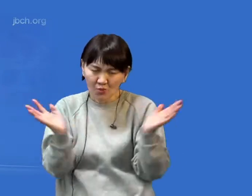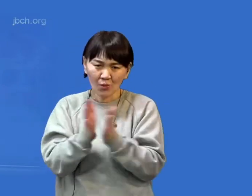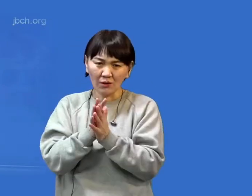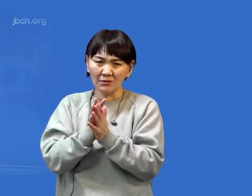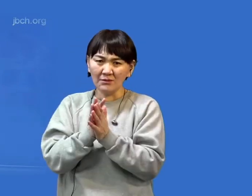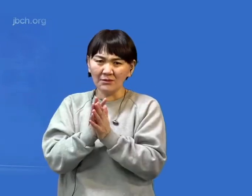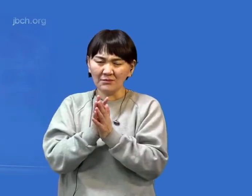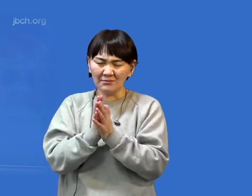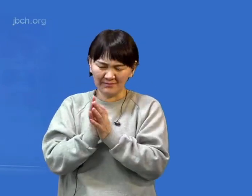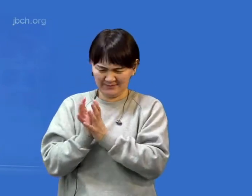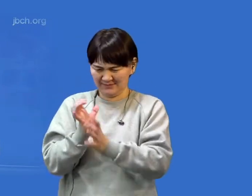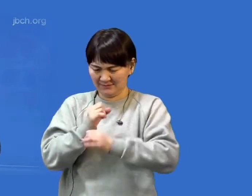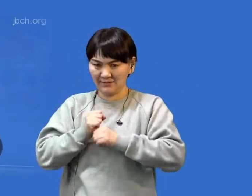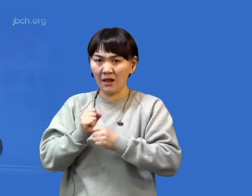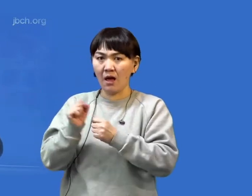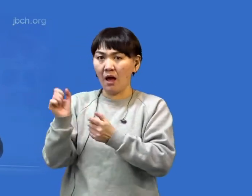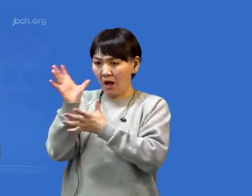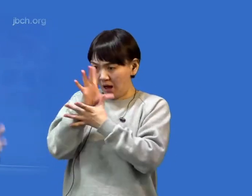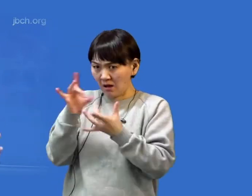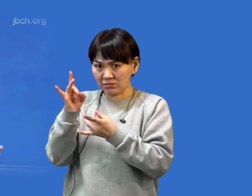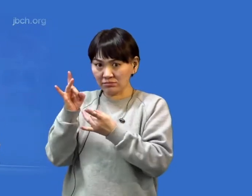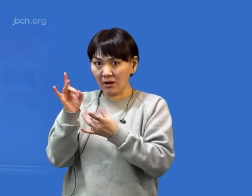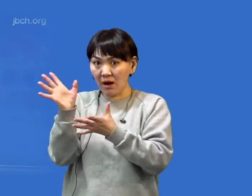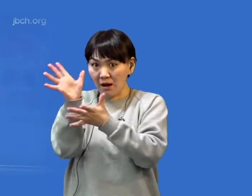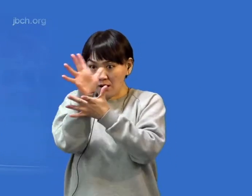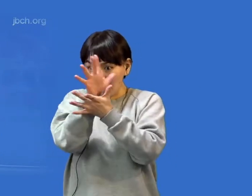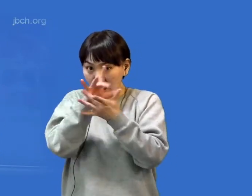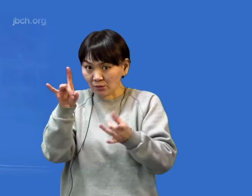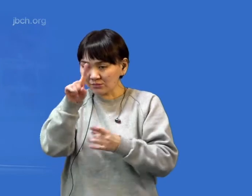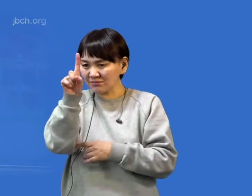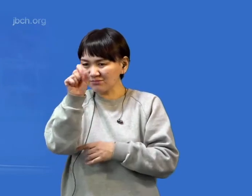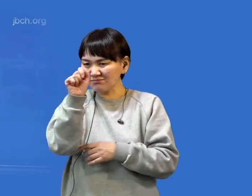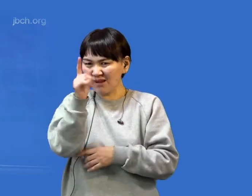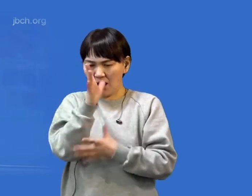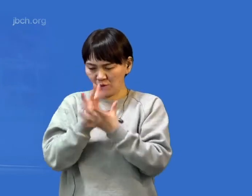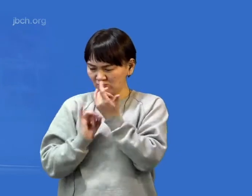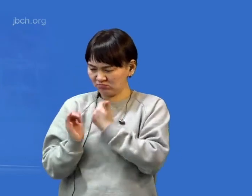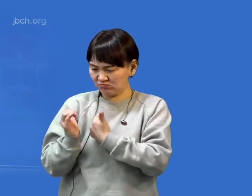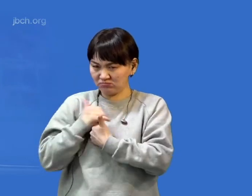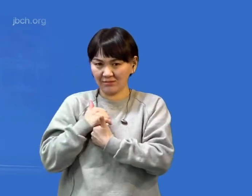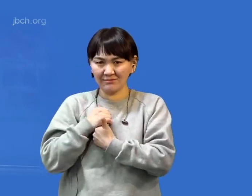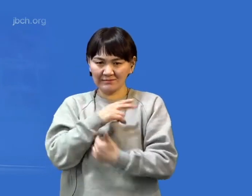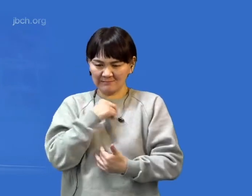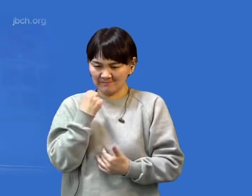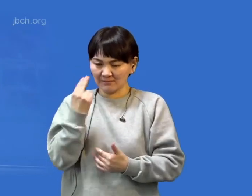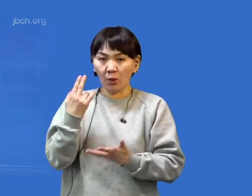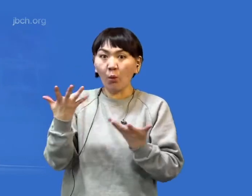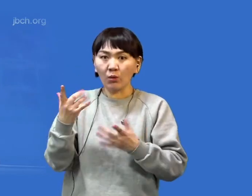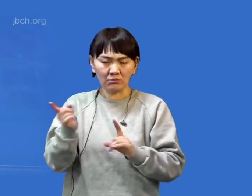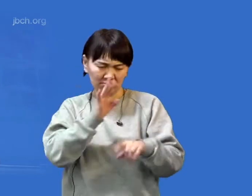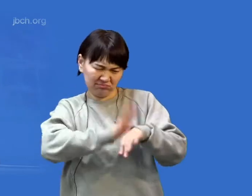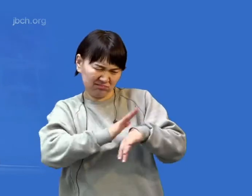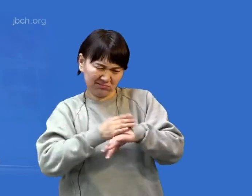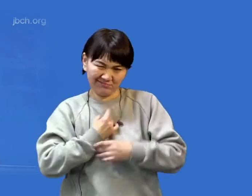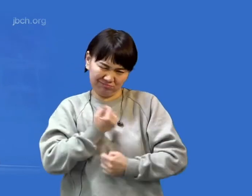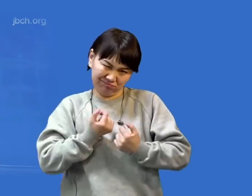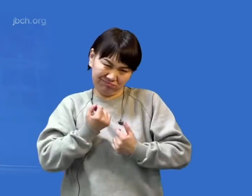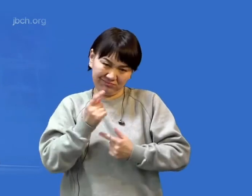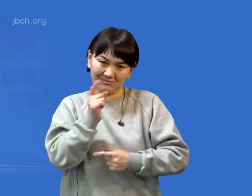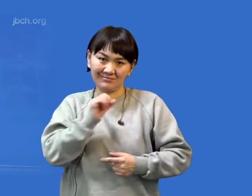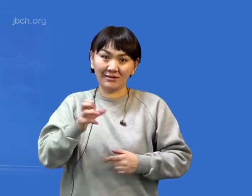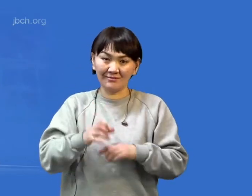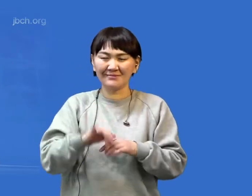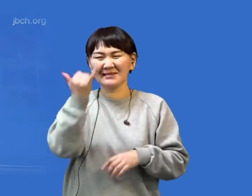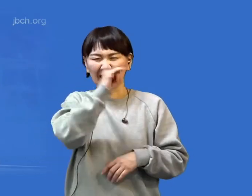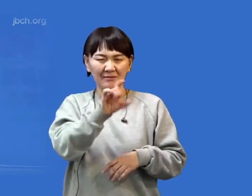захиргаад ариун сүнс захирна гэдэг гоо чинь тэрийг чинь засахыг хэлээд байгаа байхгүй. Энэ сэтгэл хөдлөл гэж зарим хүмүүсийн сэтгэл хөдлөлөө